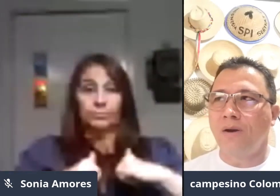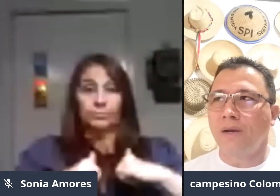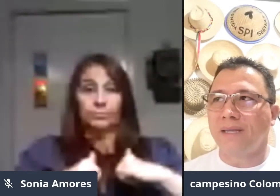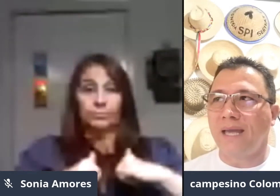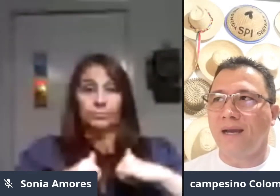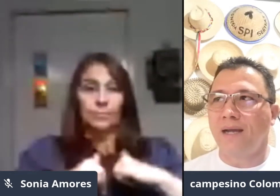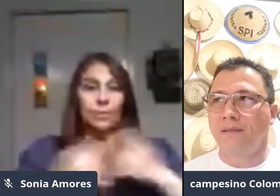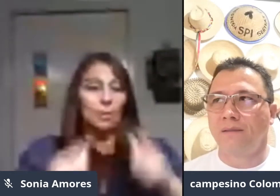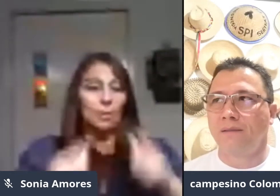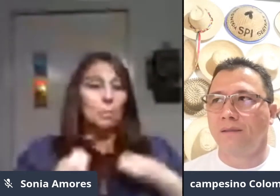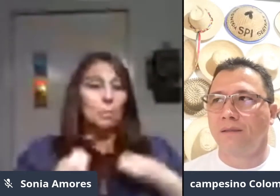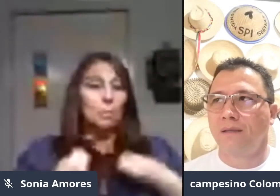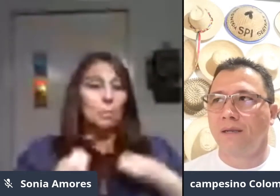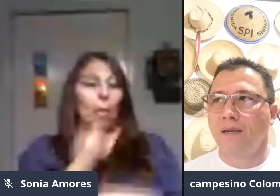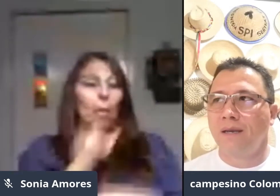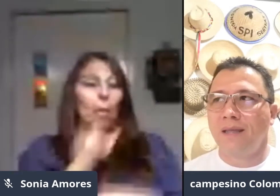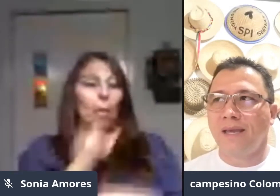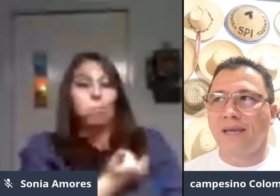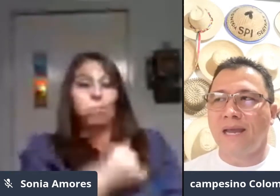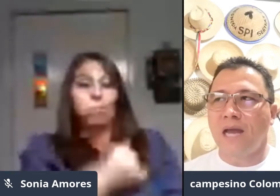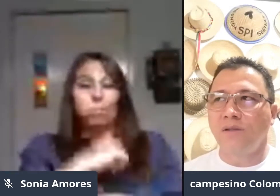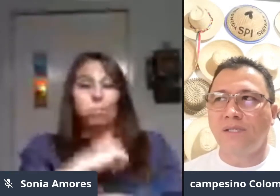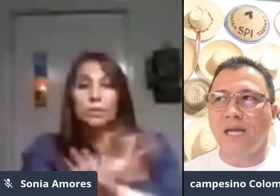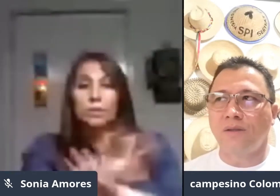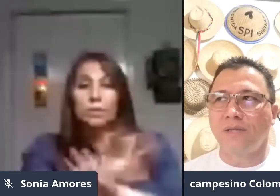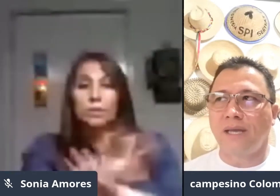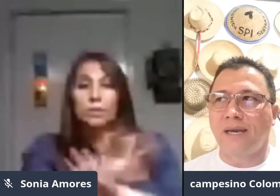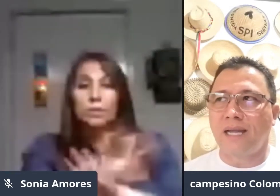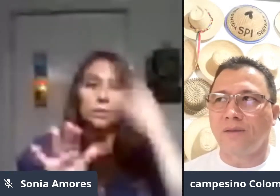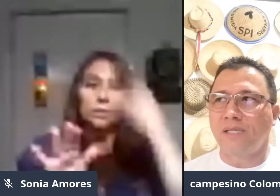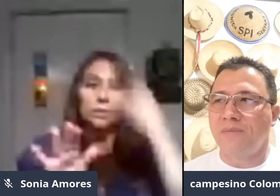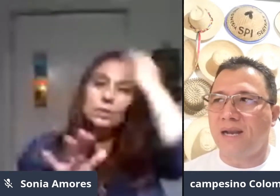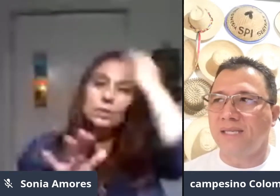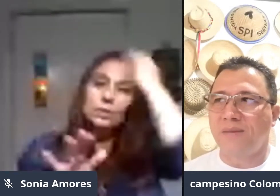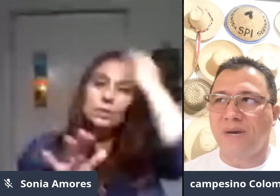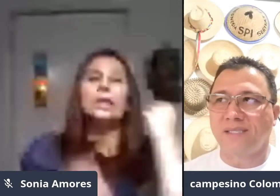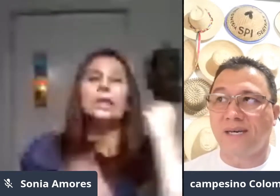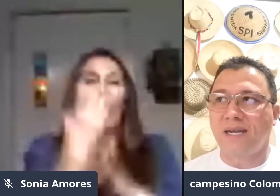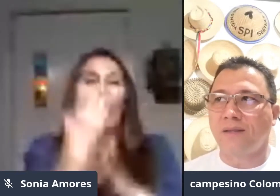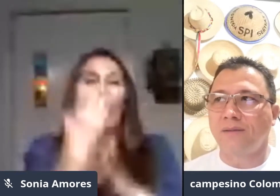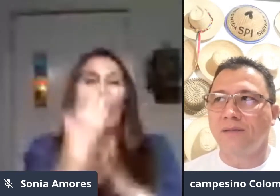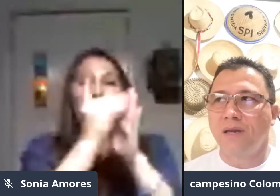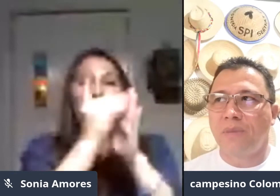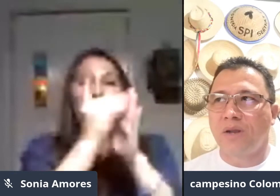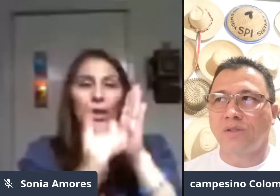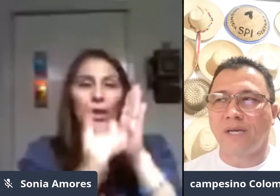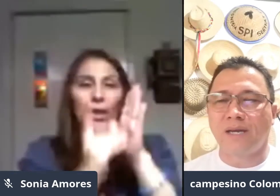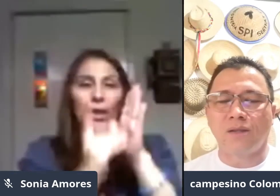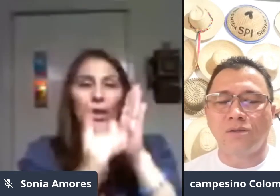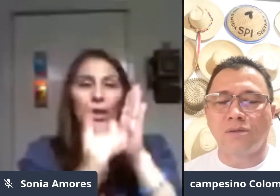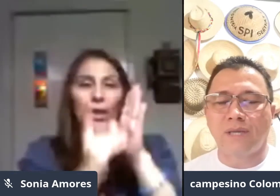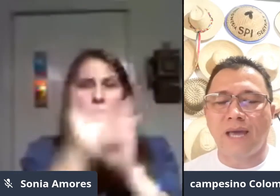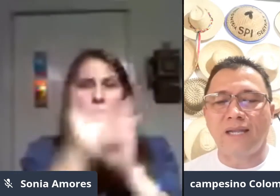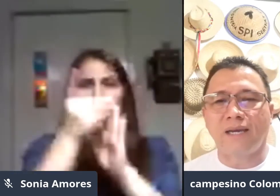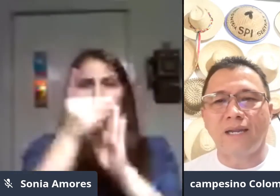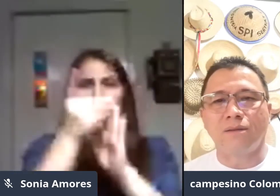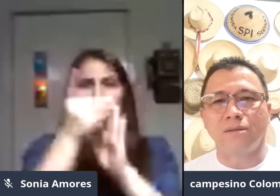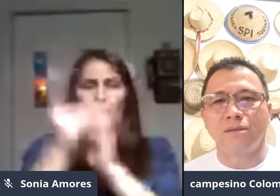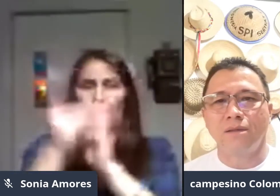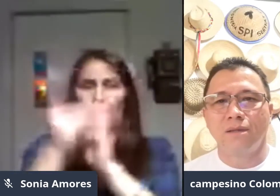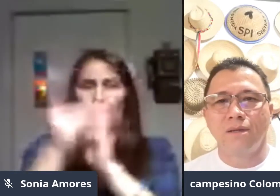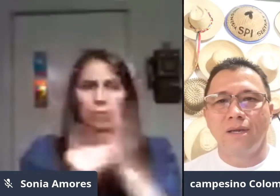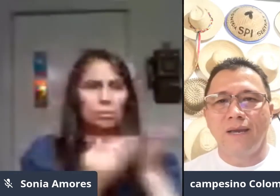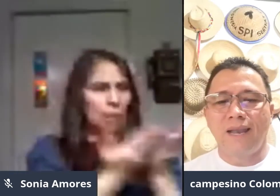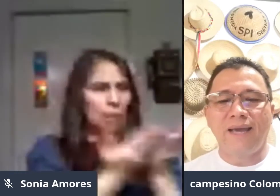sobrevivan con lo que tengan. Y crearon cientos de decretos y males y más decretos, pero estos decretos quedan en